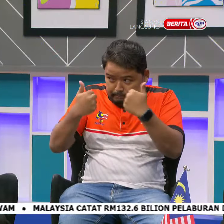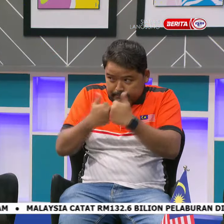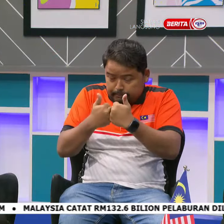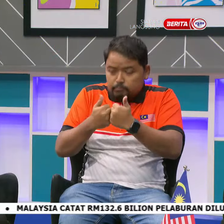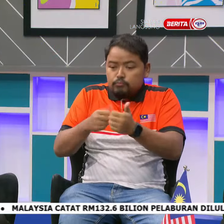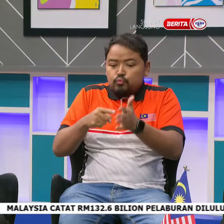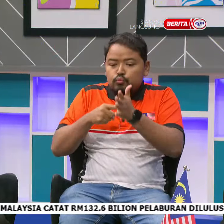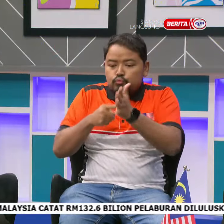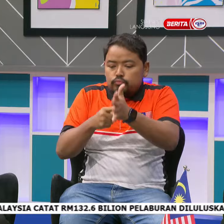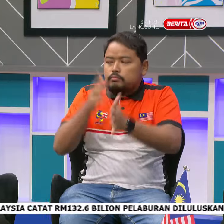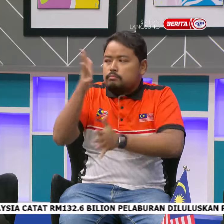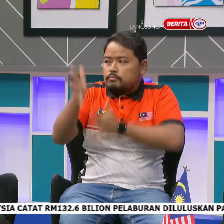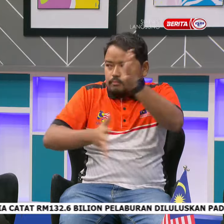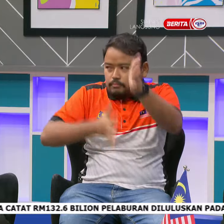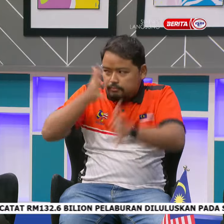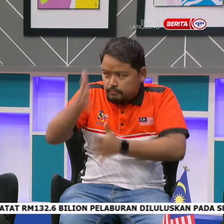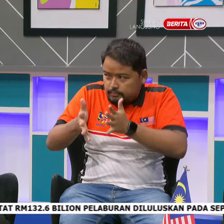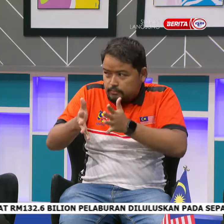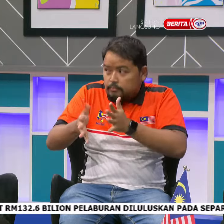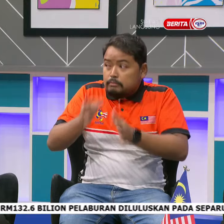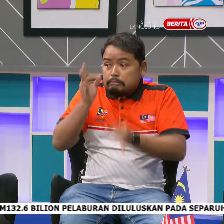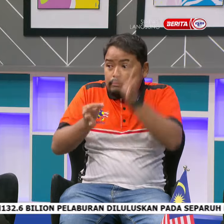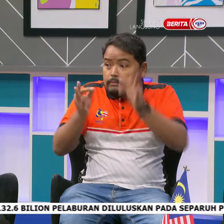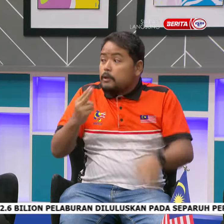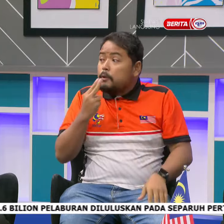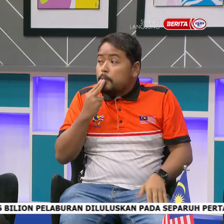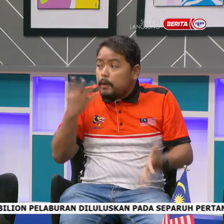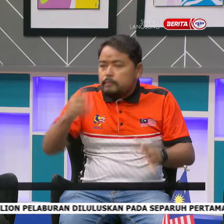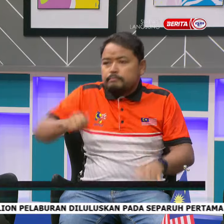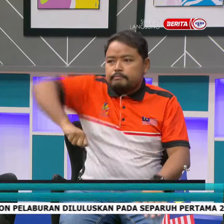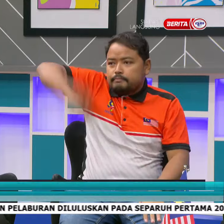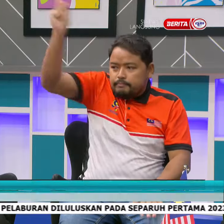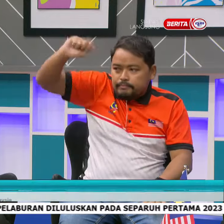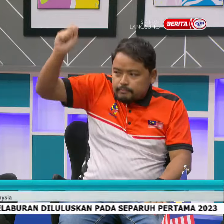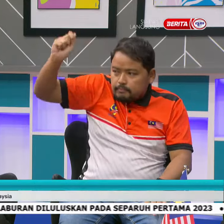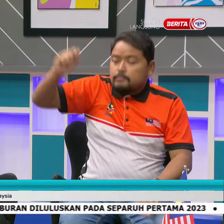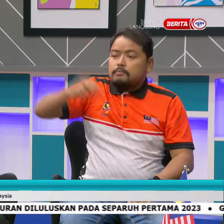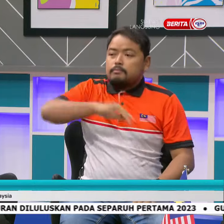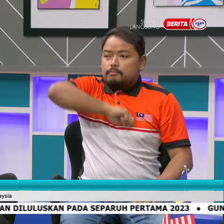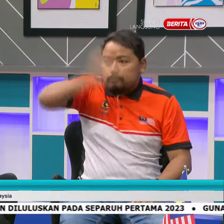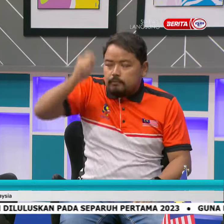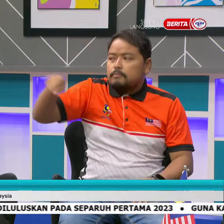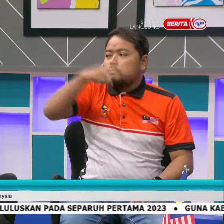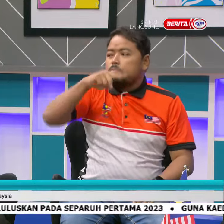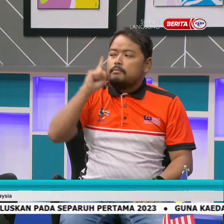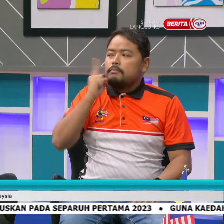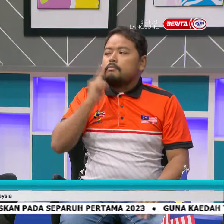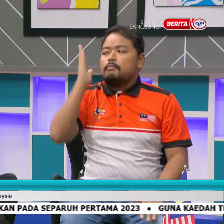baik untuk semua perlawanan mereka menggunakan